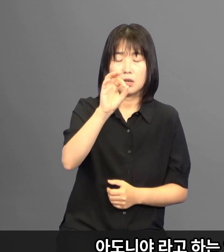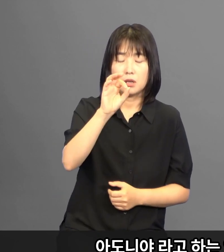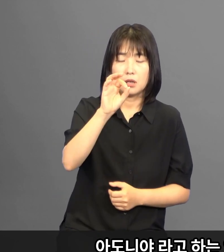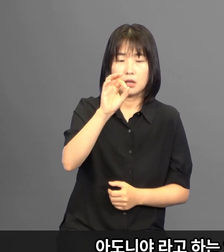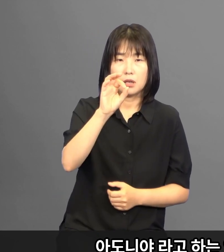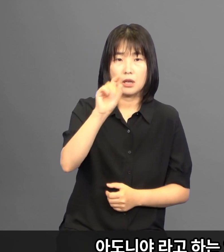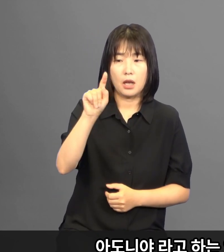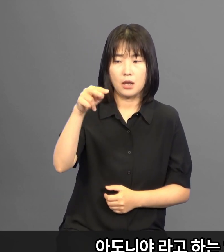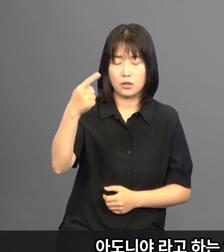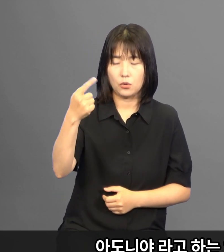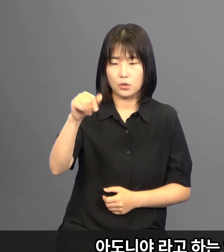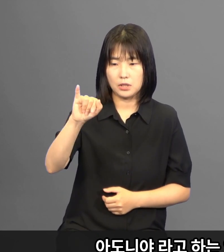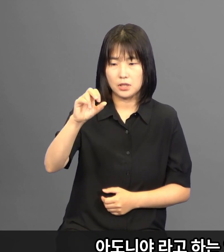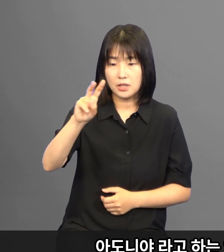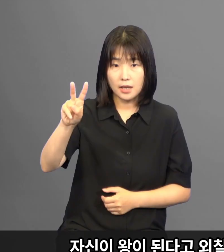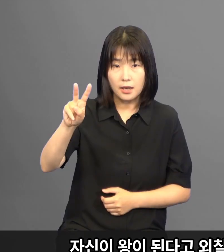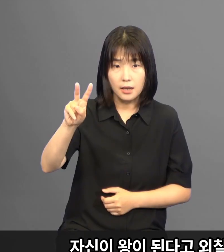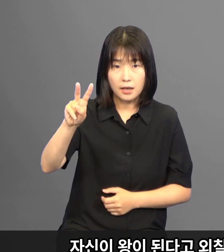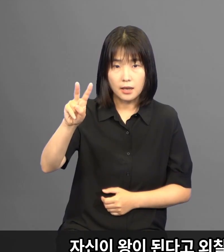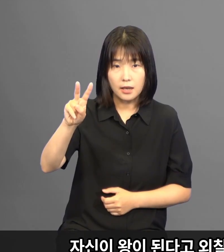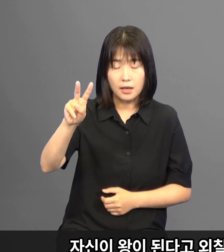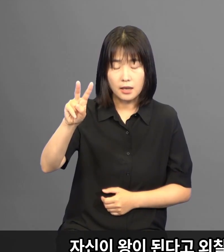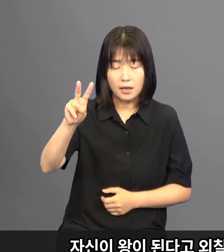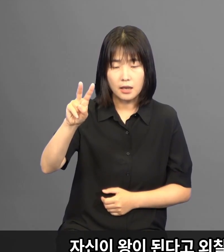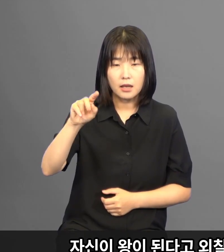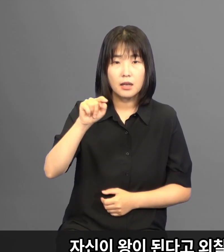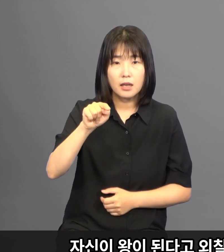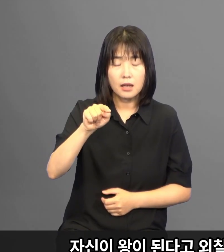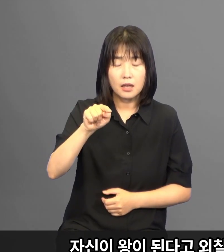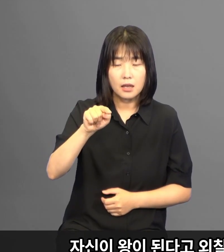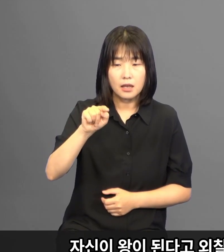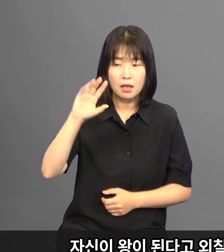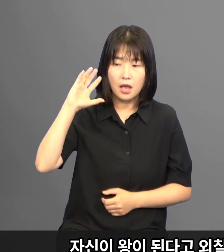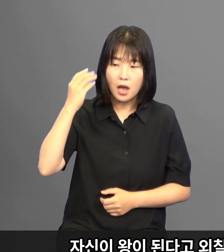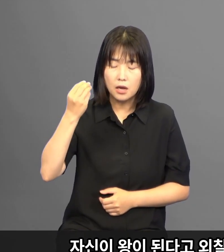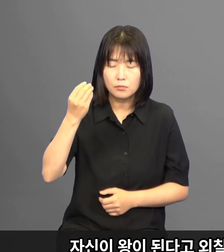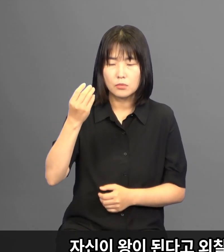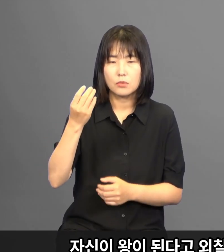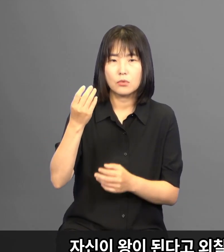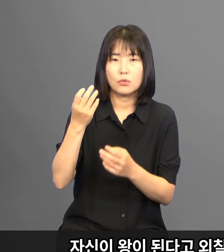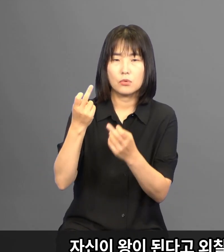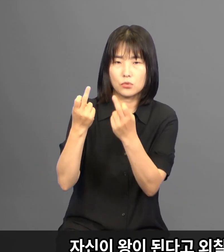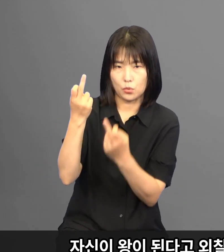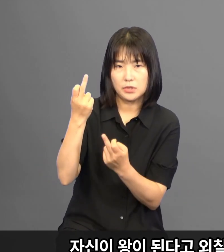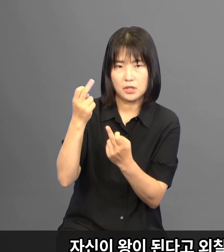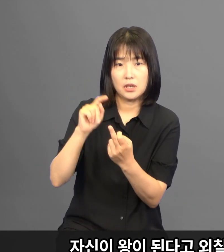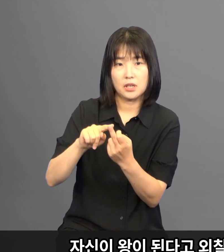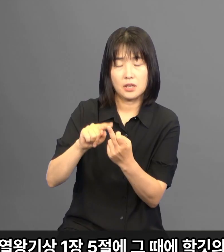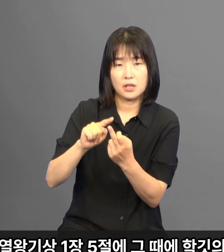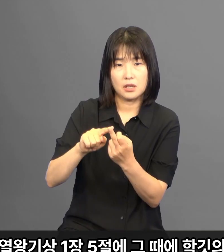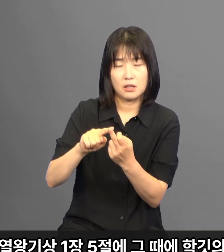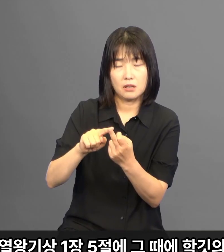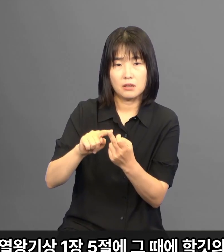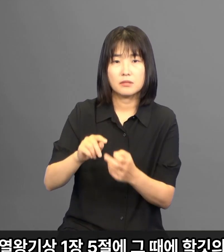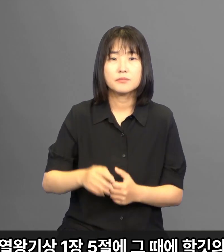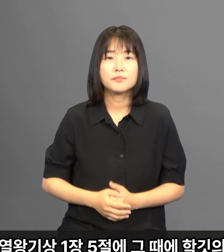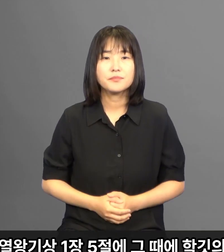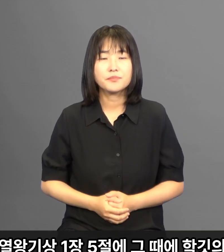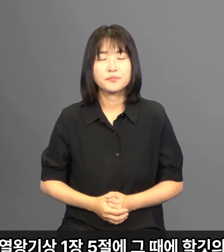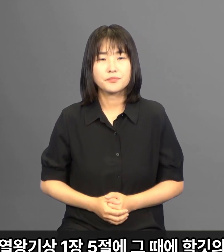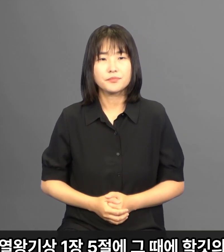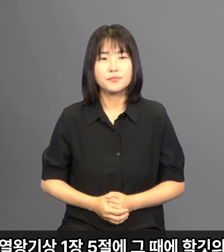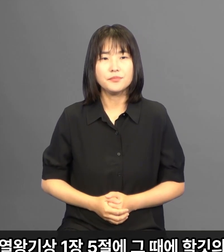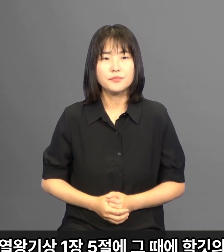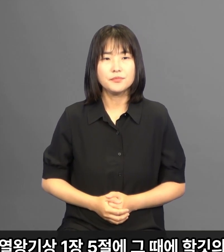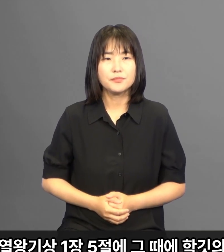이제 더 동생이죠. 자신이 왕이 된다라고 외칠 때 다윗이 또 한마디도 못해요. 열왕기상 1장